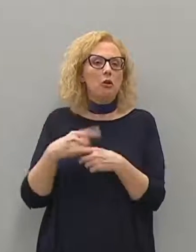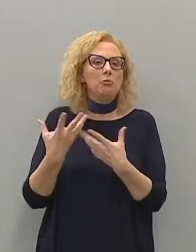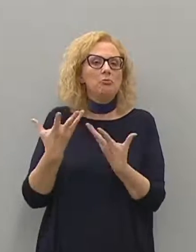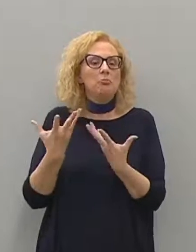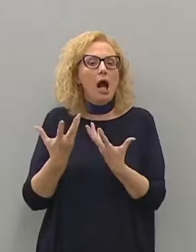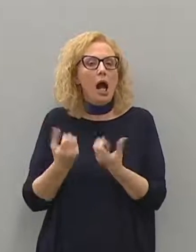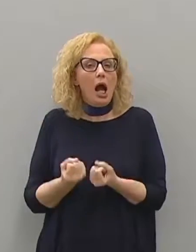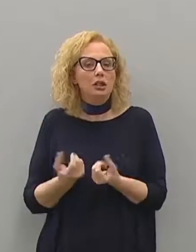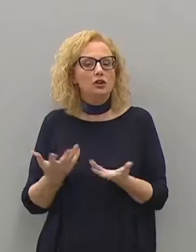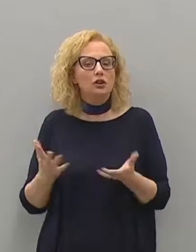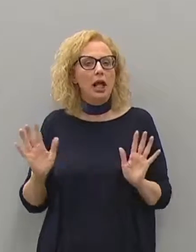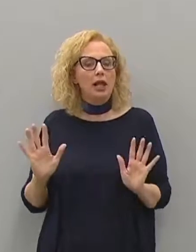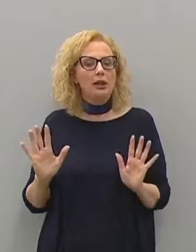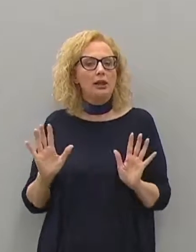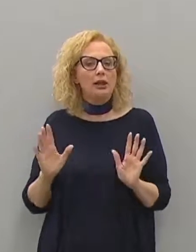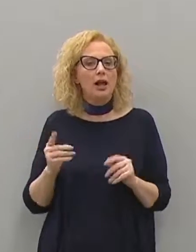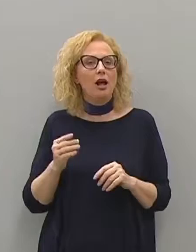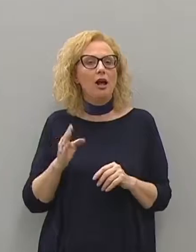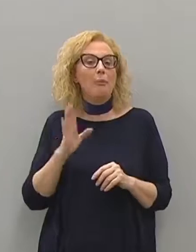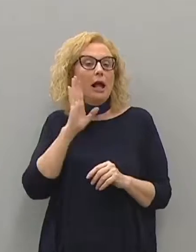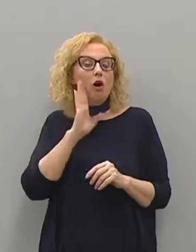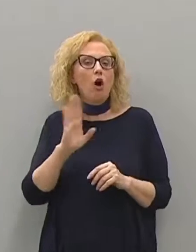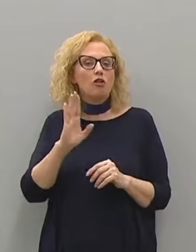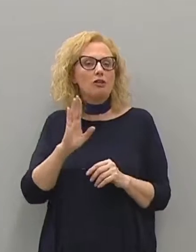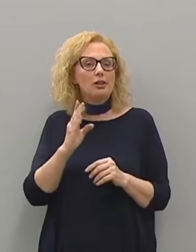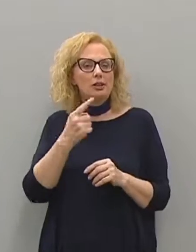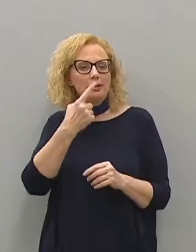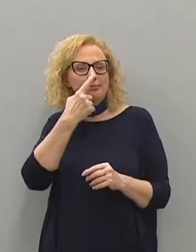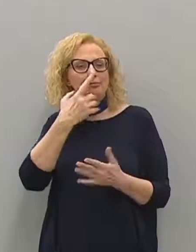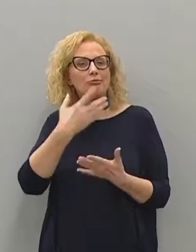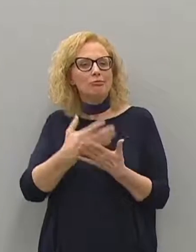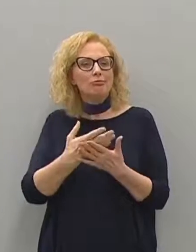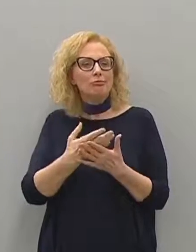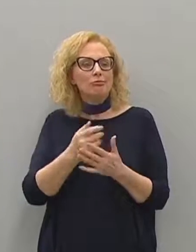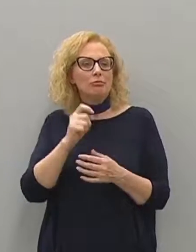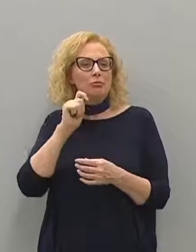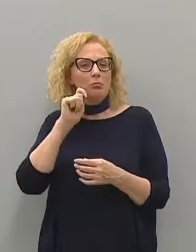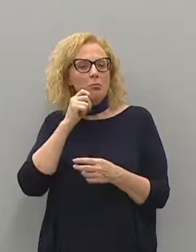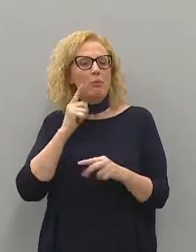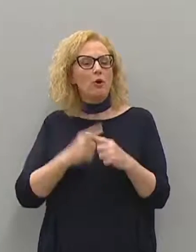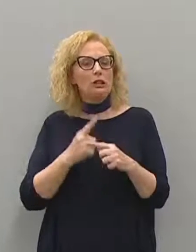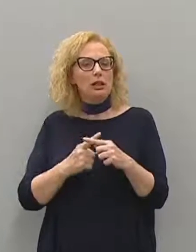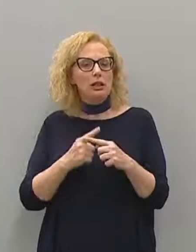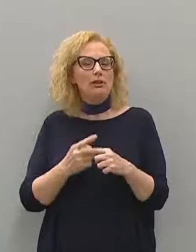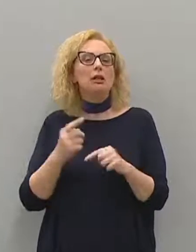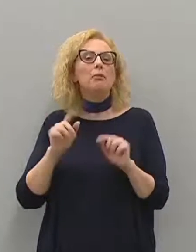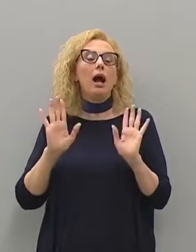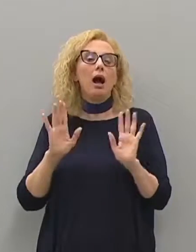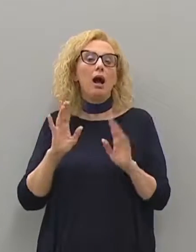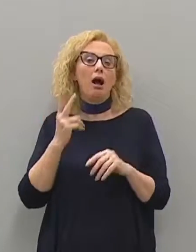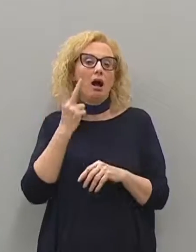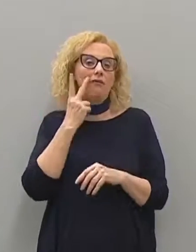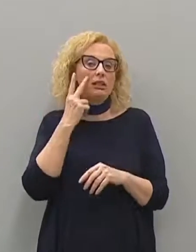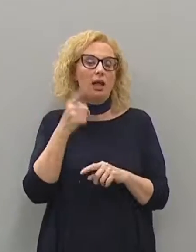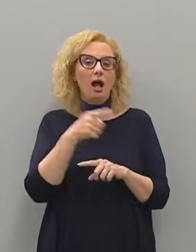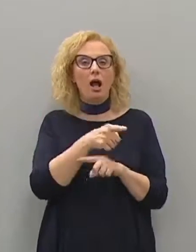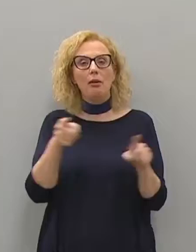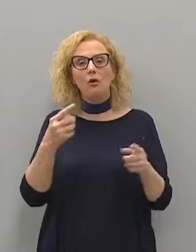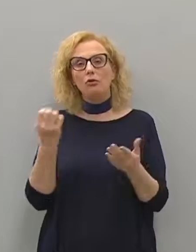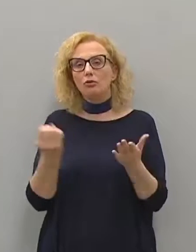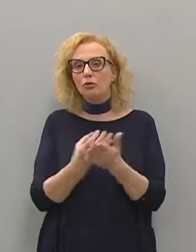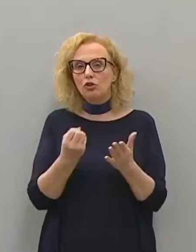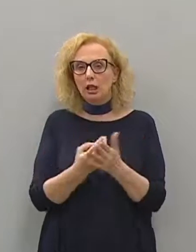diciamo consigli costruttivi li prendiamo dopodiché guardate cosa sta accadendo voglio dire in questo caso in